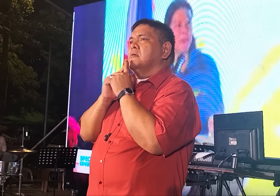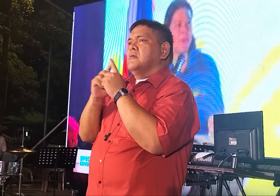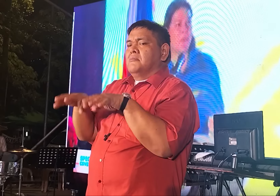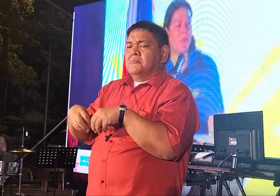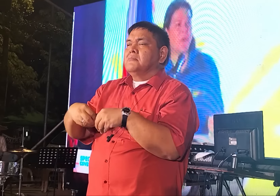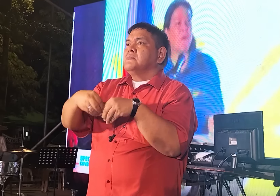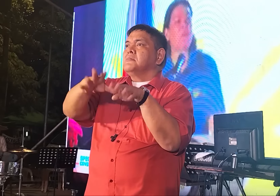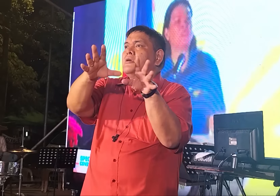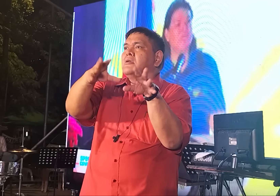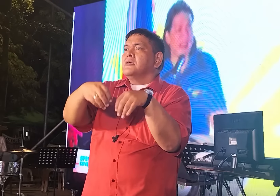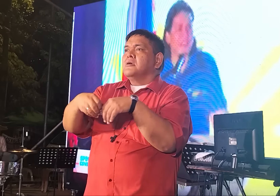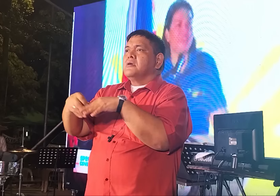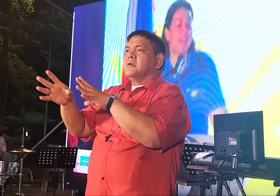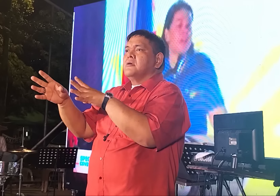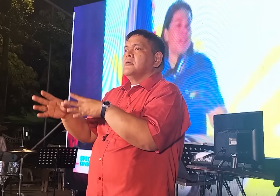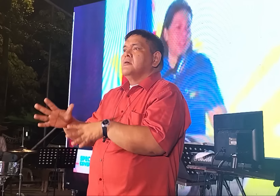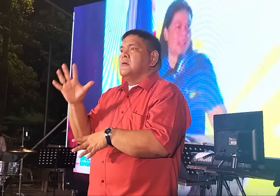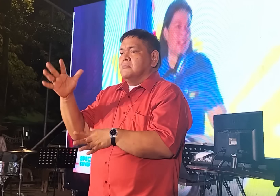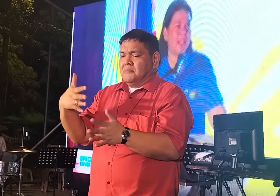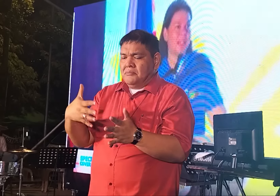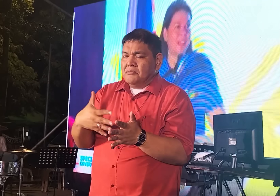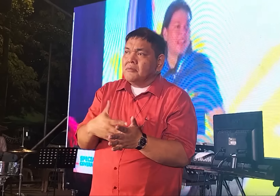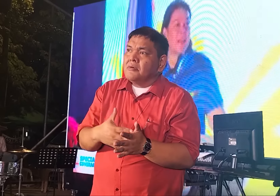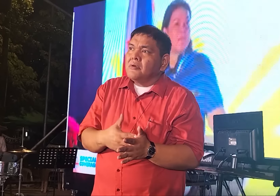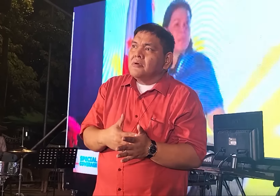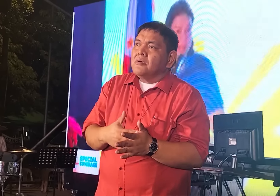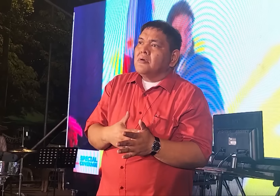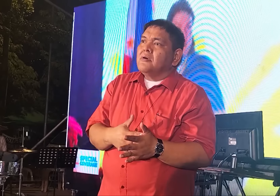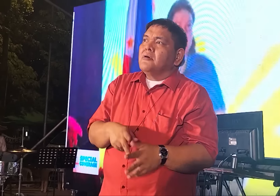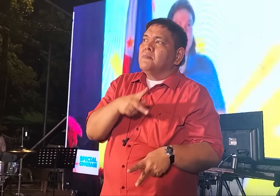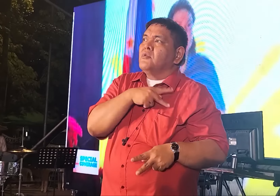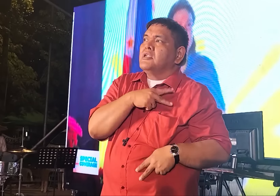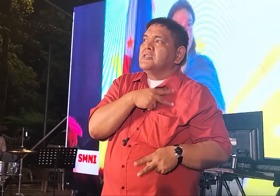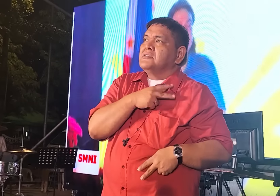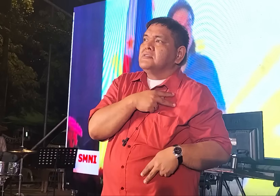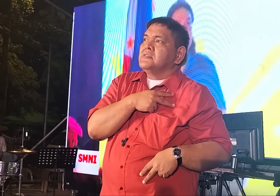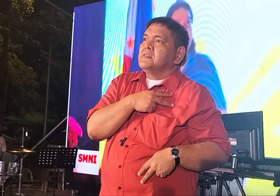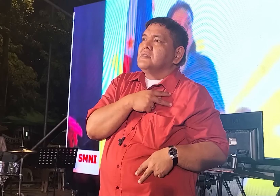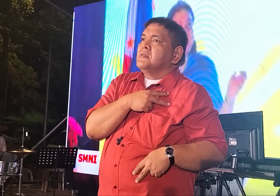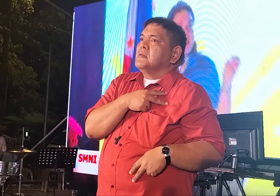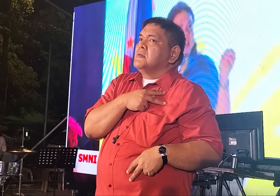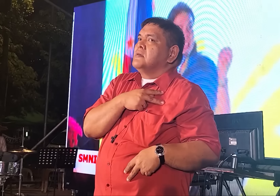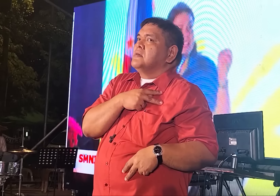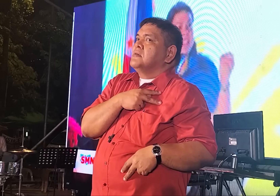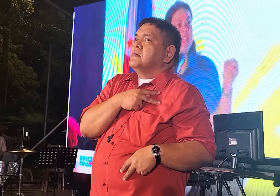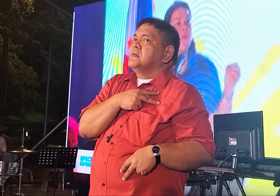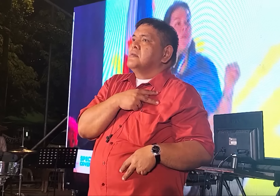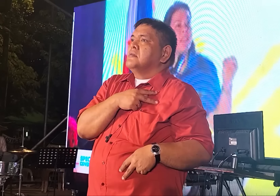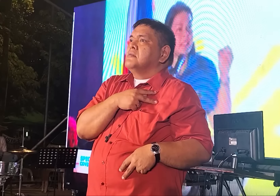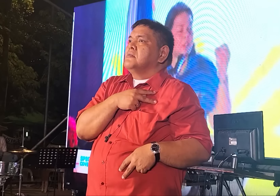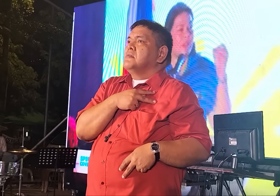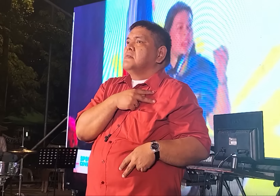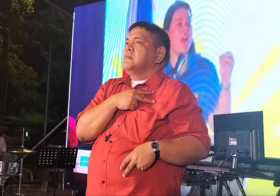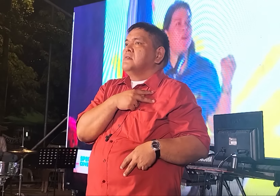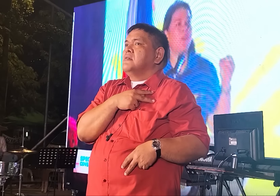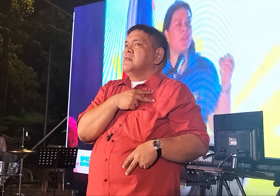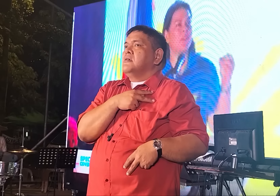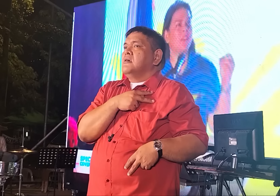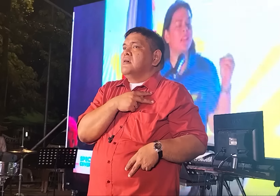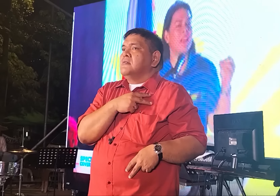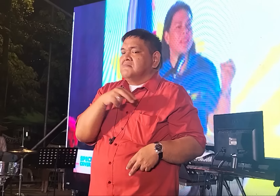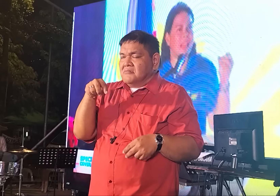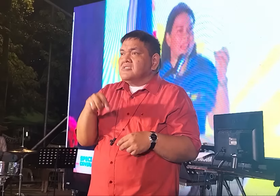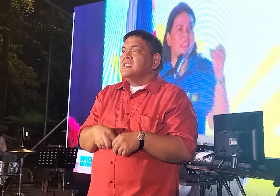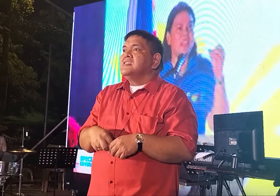Gipadalahan mo og 5,000 kapulis na inyong